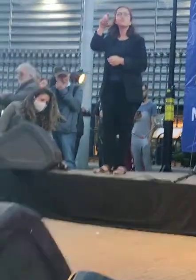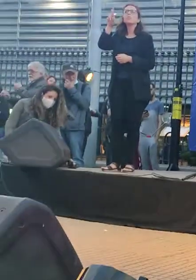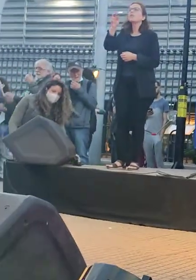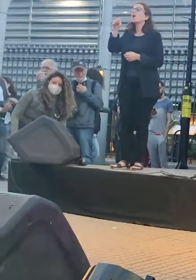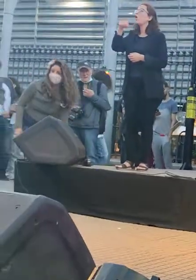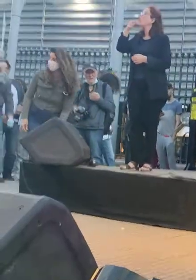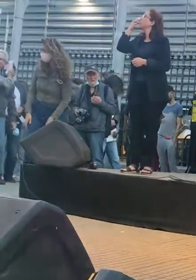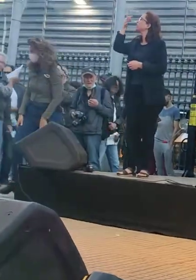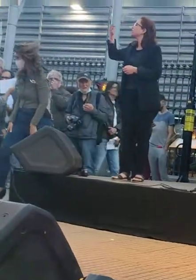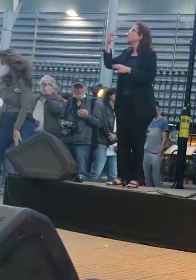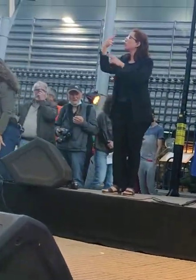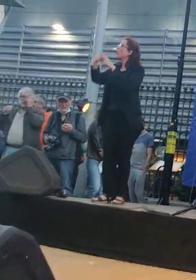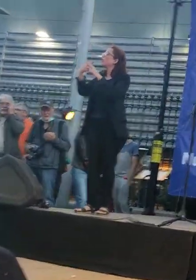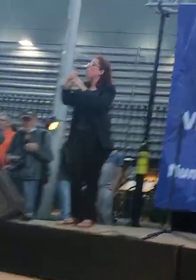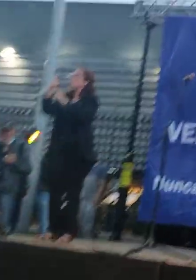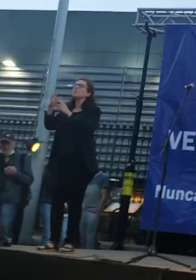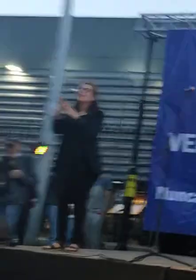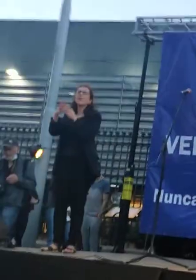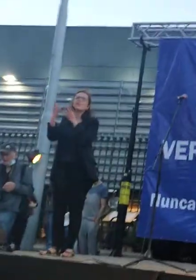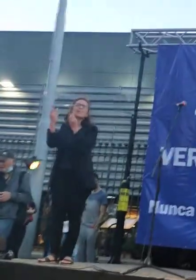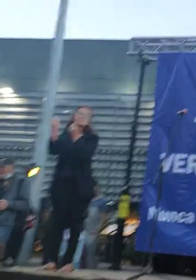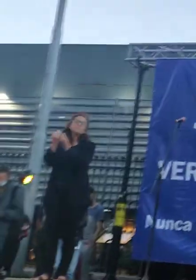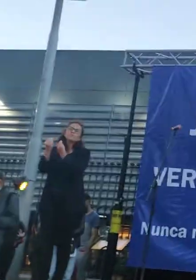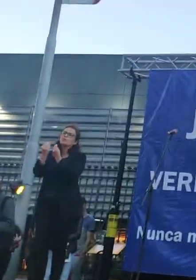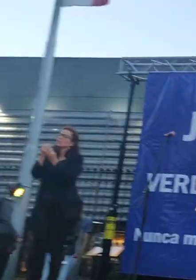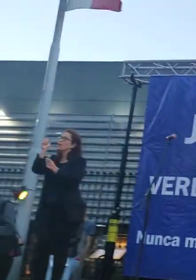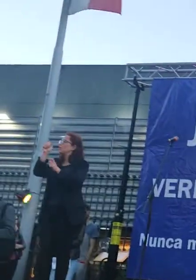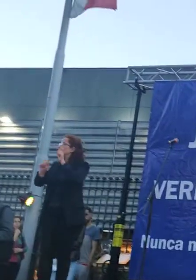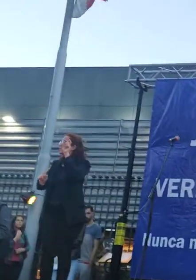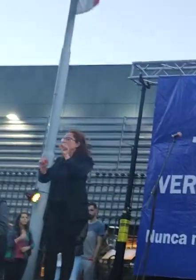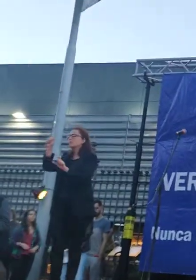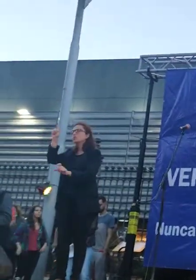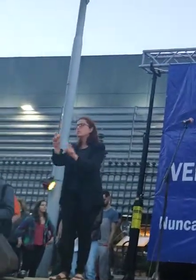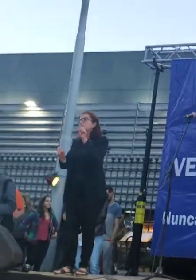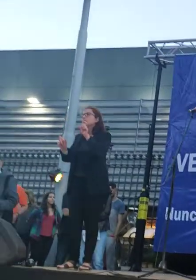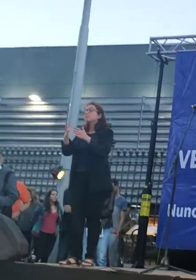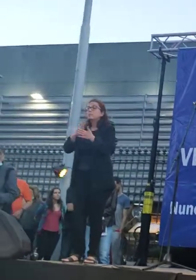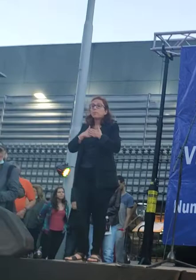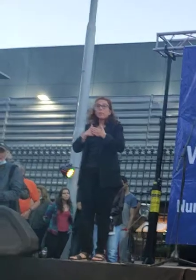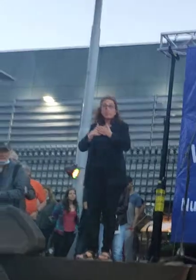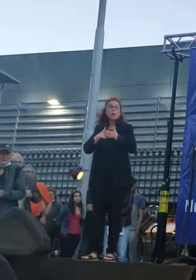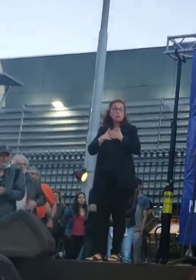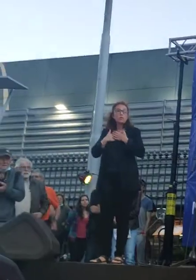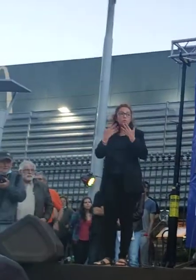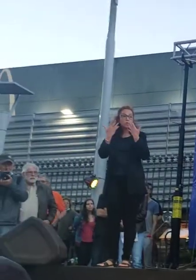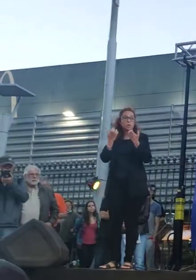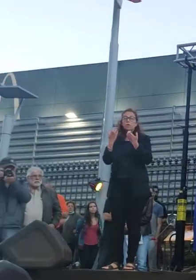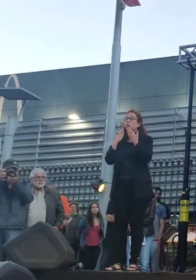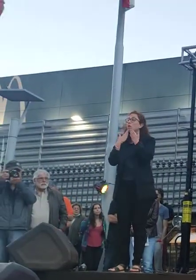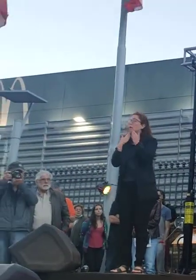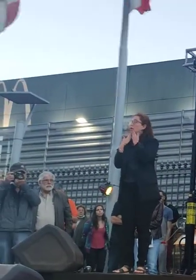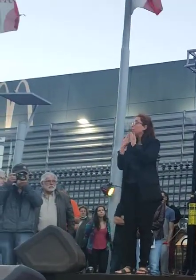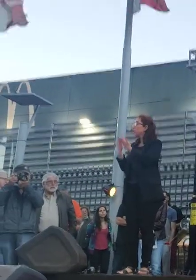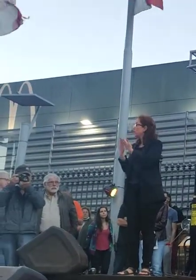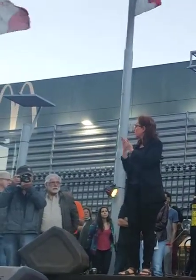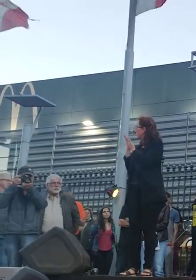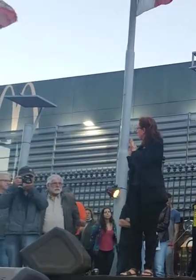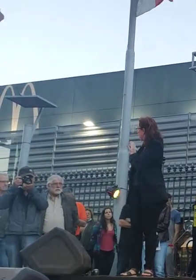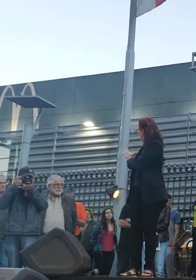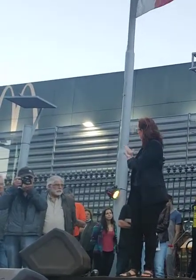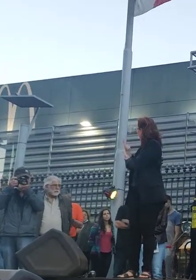y agradeció a una gran cantidad de personas. Yo quiero agradecerle a